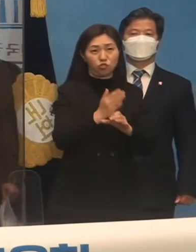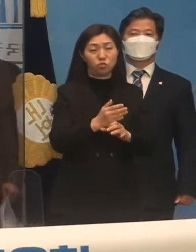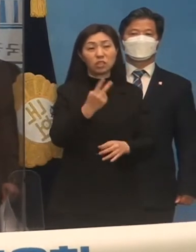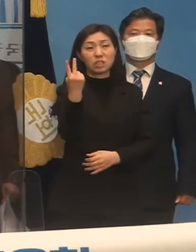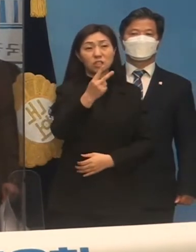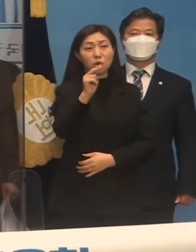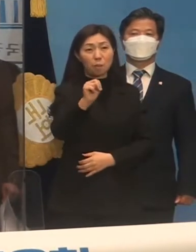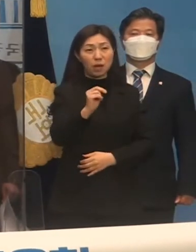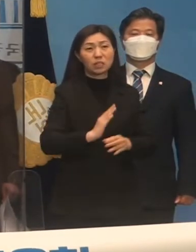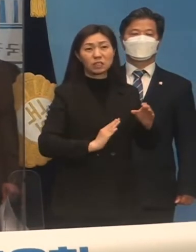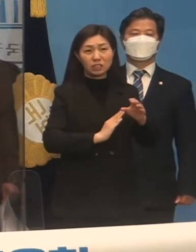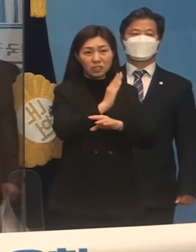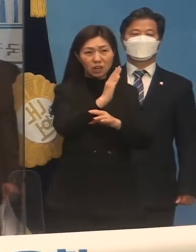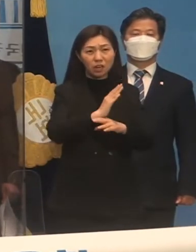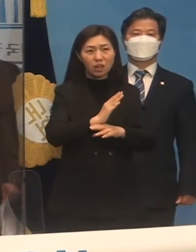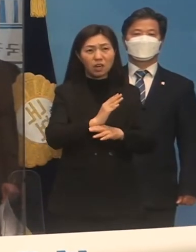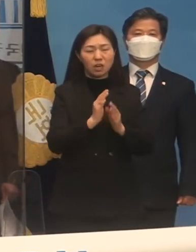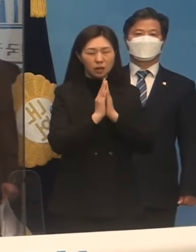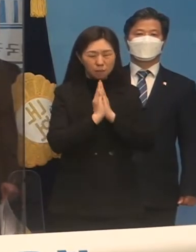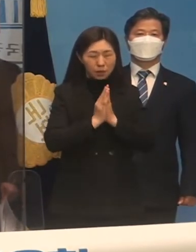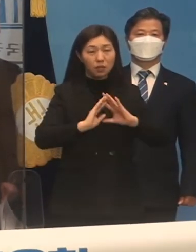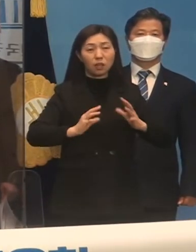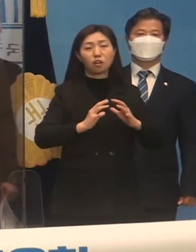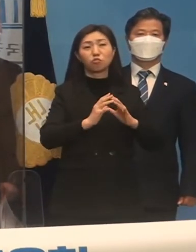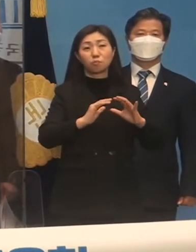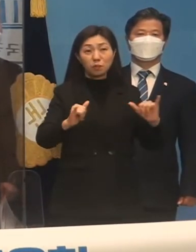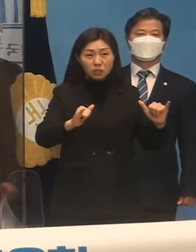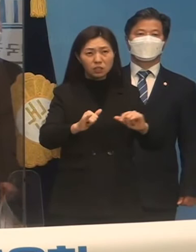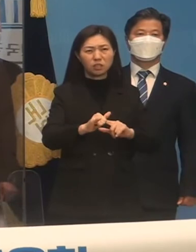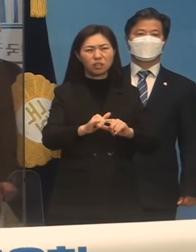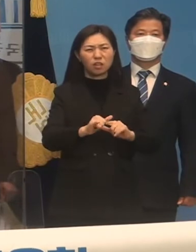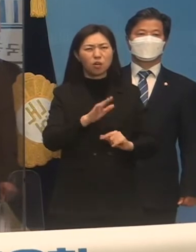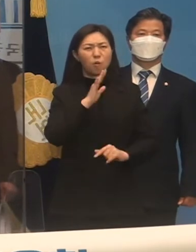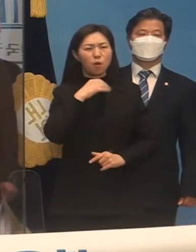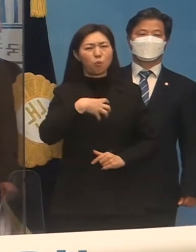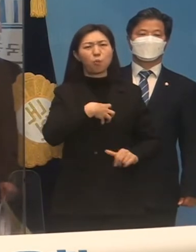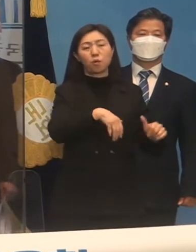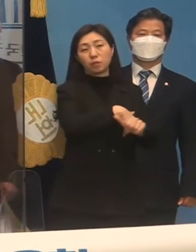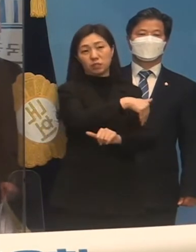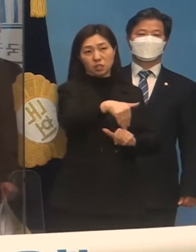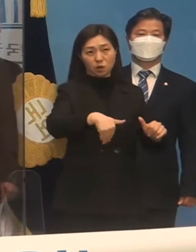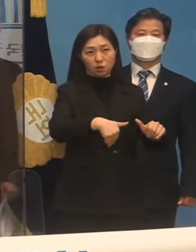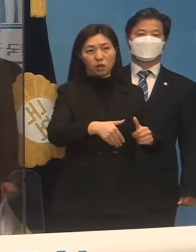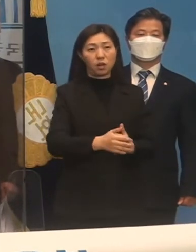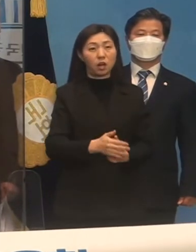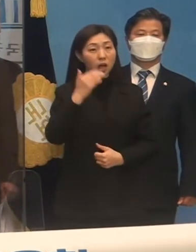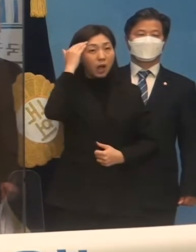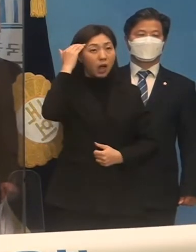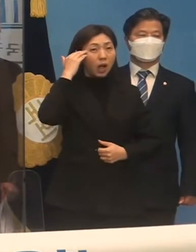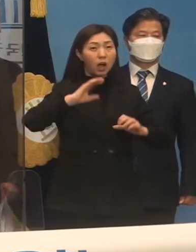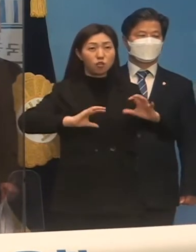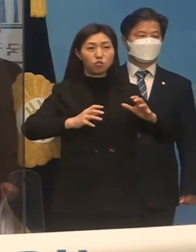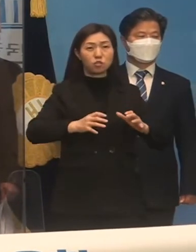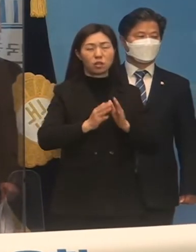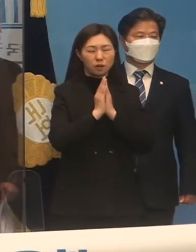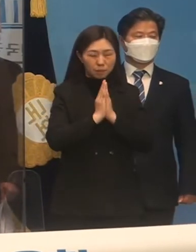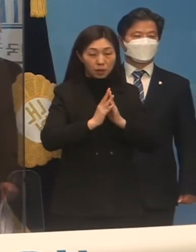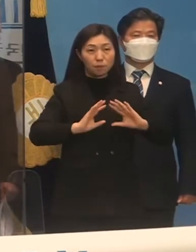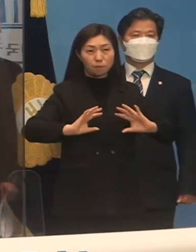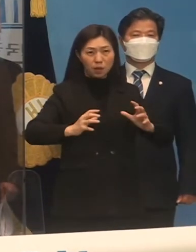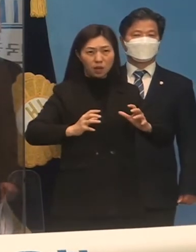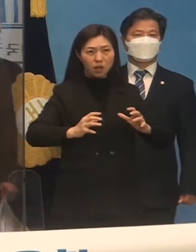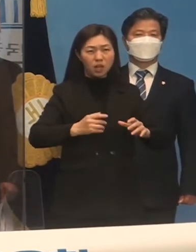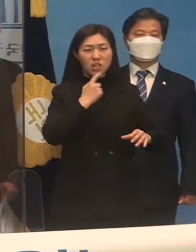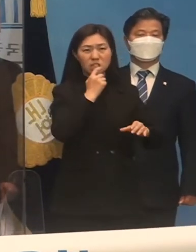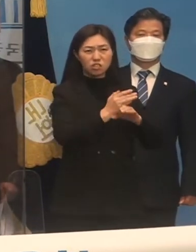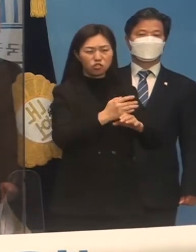위기에 시달리고 있습니다. 저희 미얀마 민주주의를 우려하고 연대